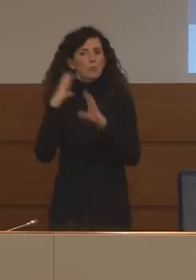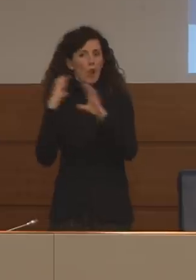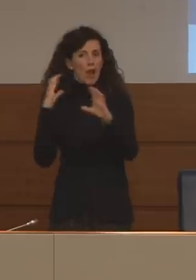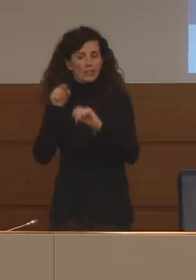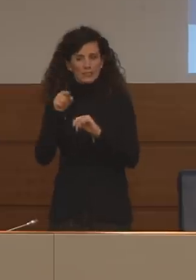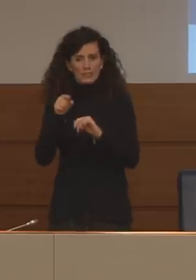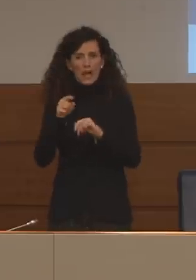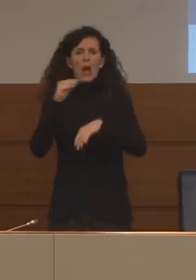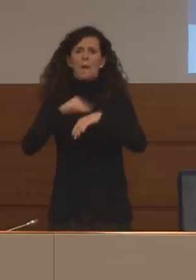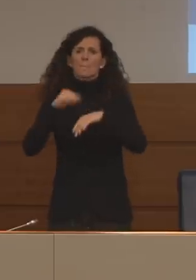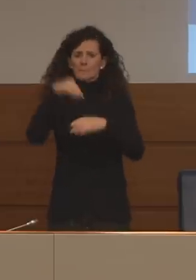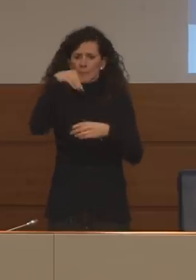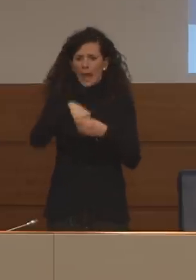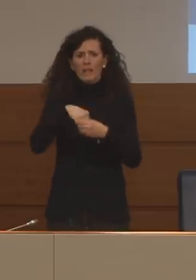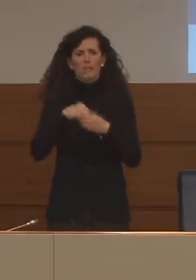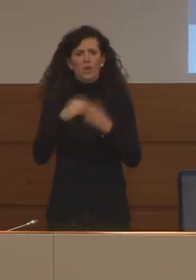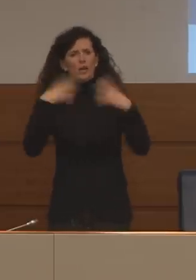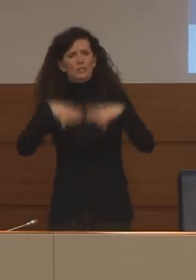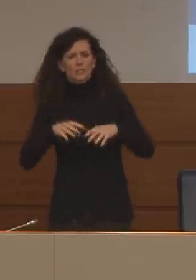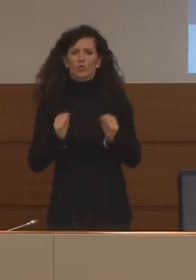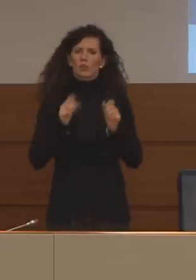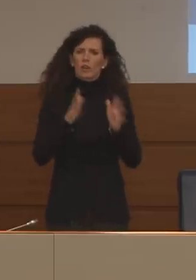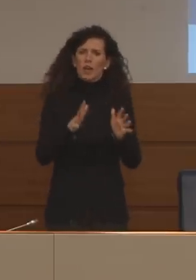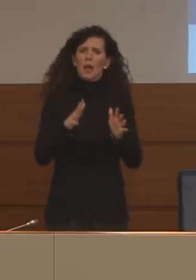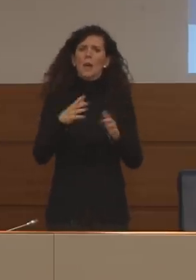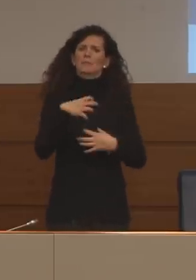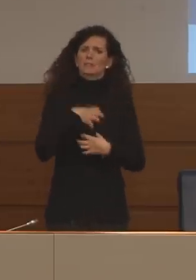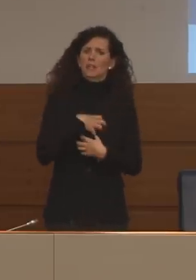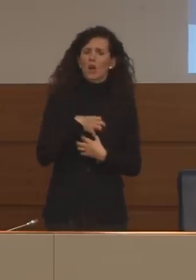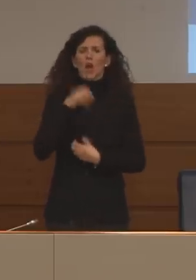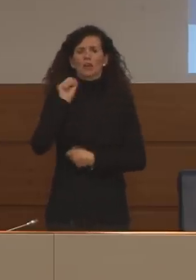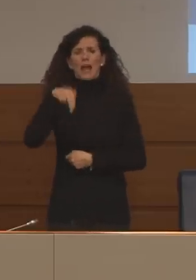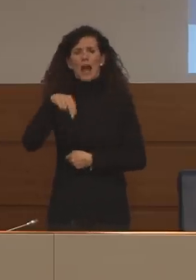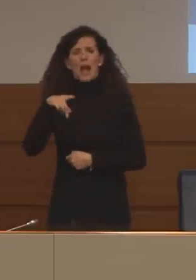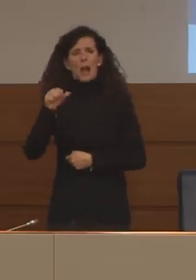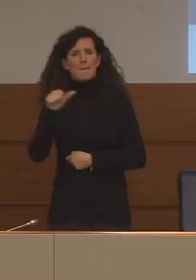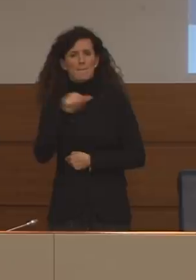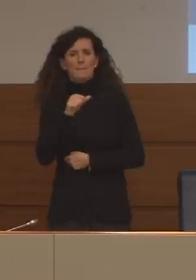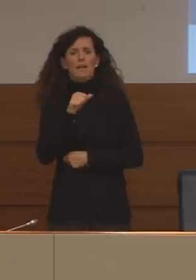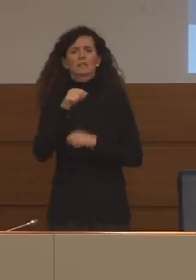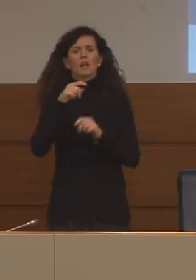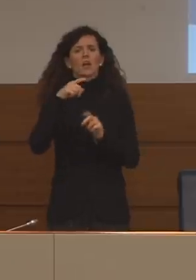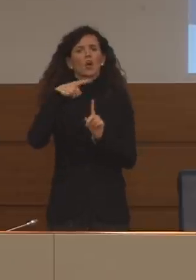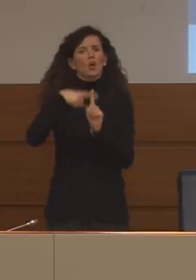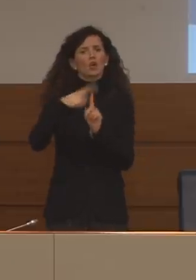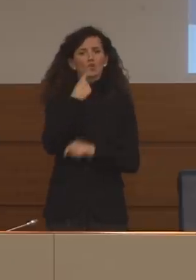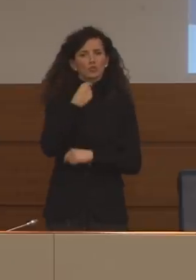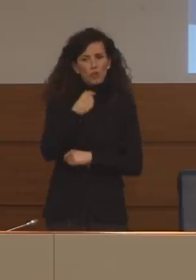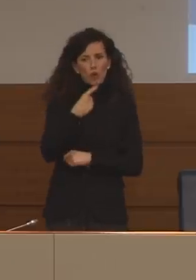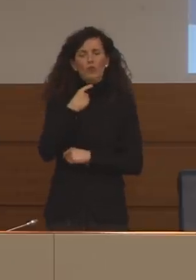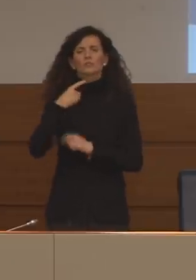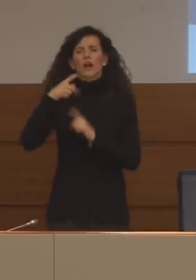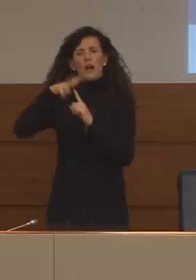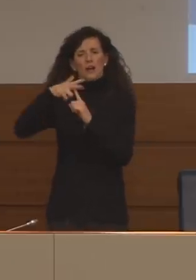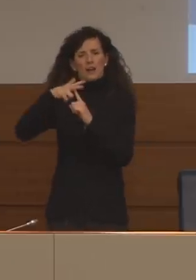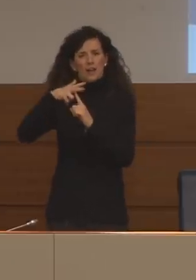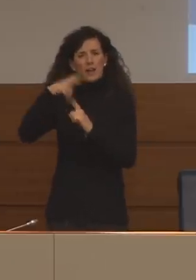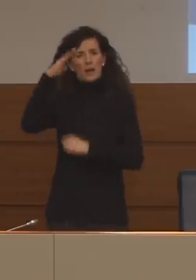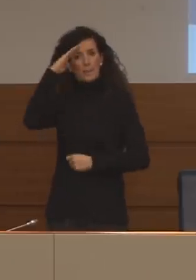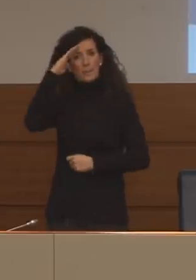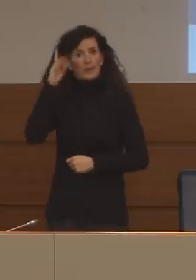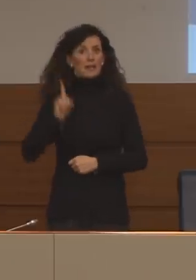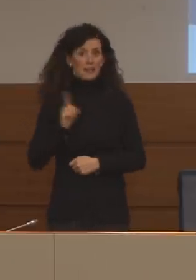organizzazioni di volontariato misericordie anpas croce rossa tre elicotteri dell'aeronautica militare un aereo dell'aeronautica